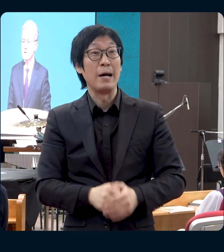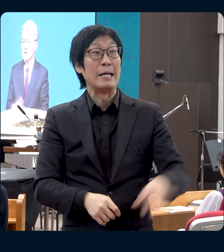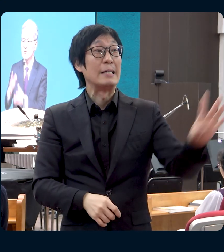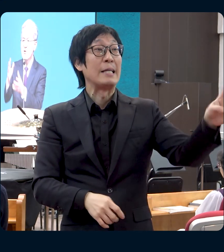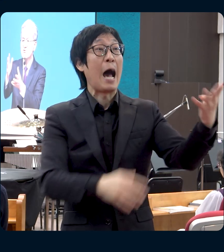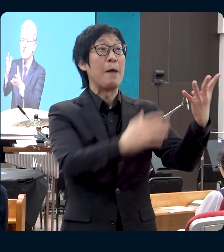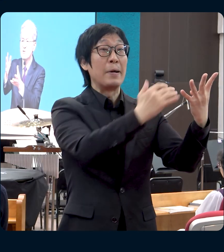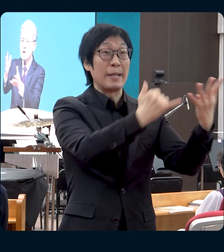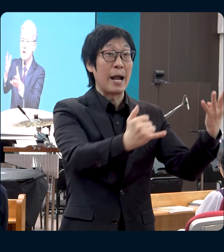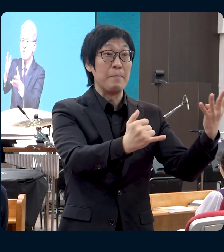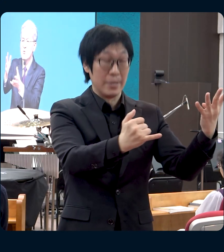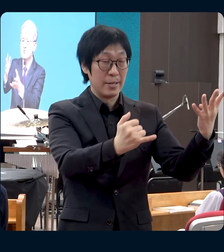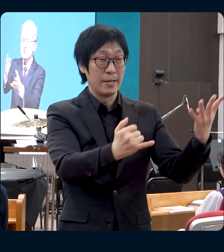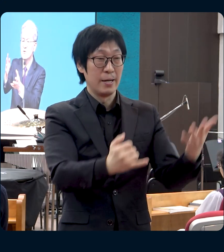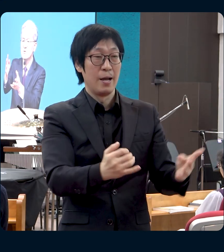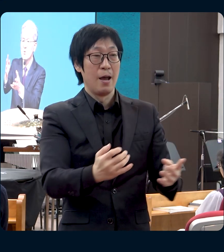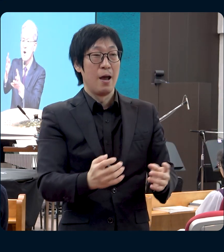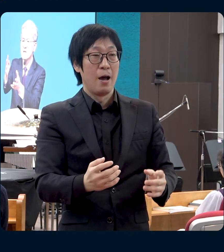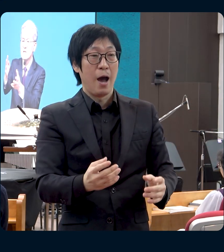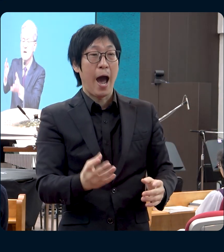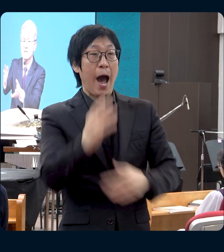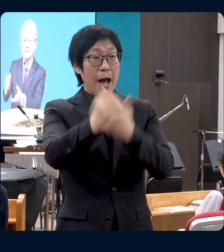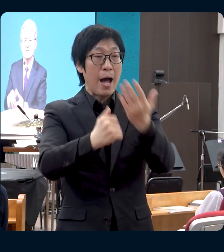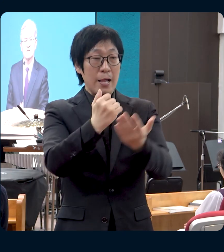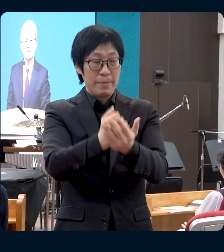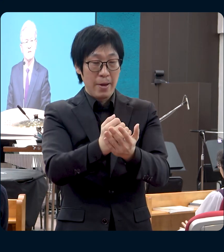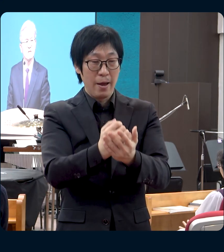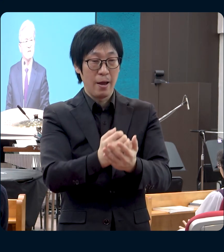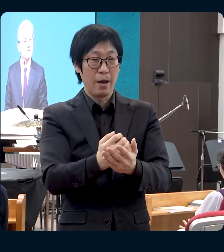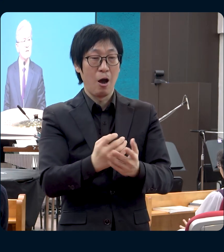저들이 이렇게 성지순례에 올 수 있도록 하기까지